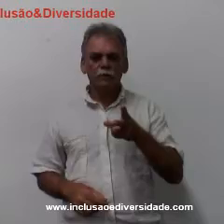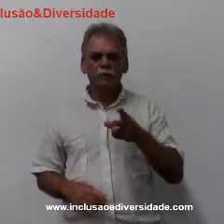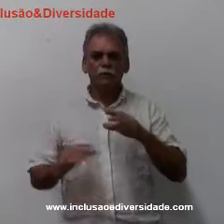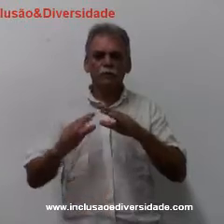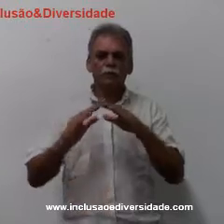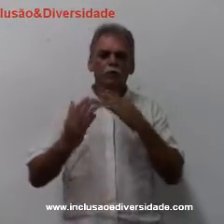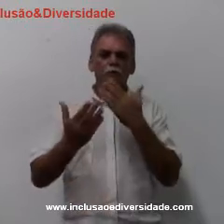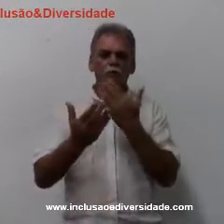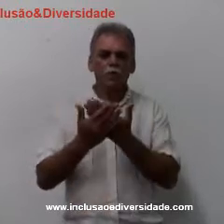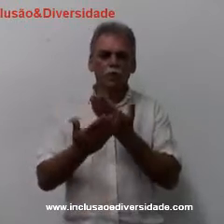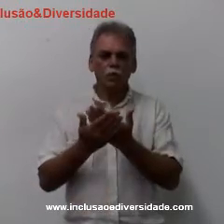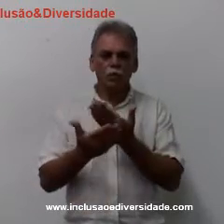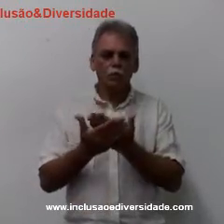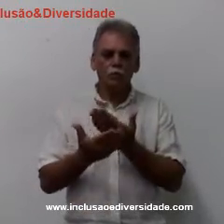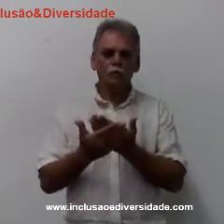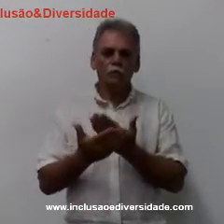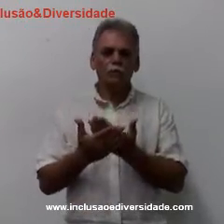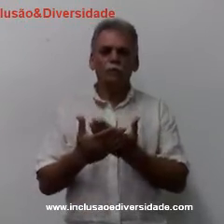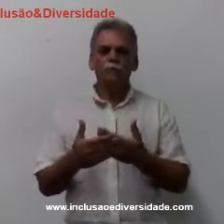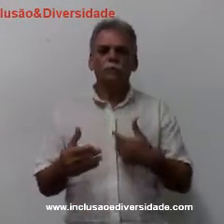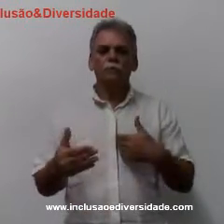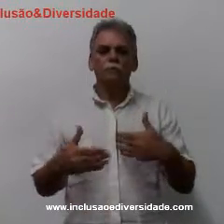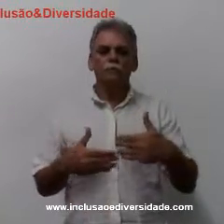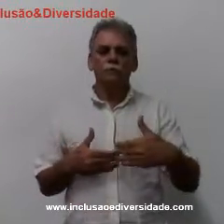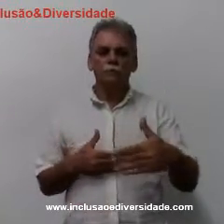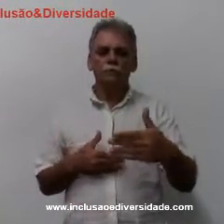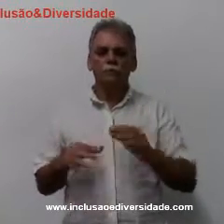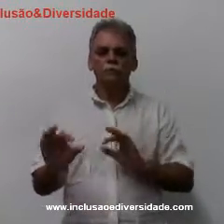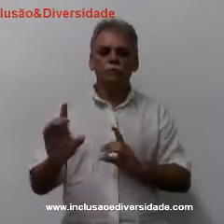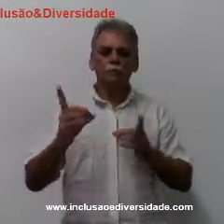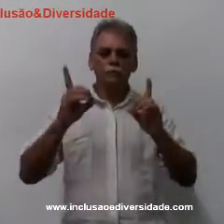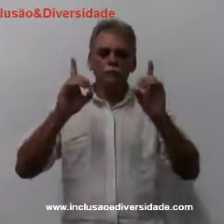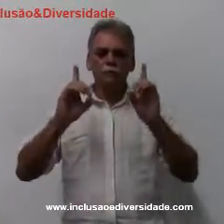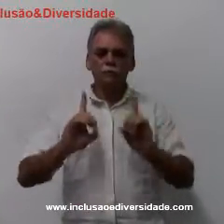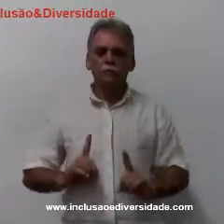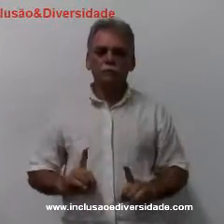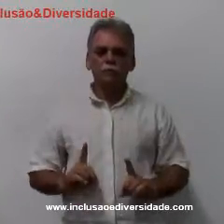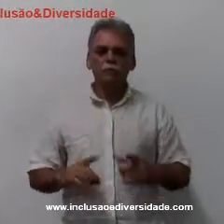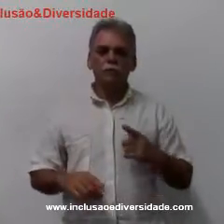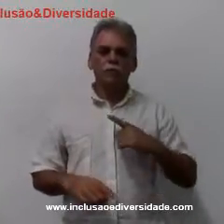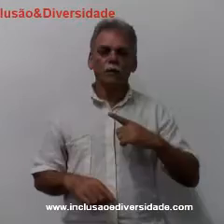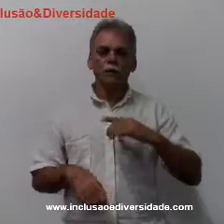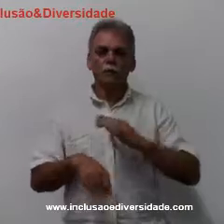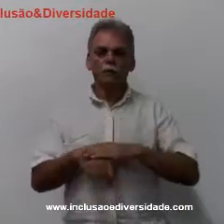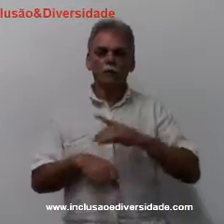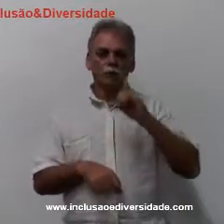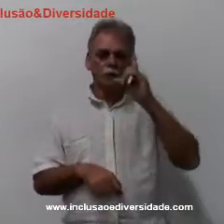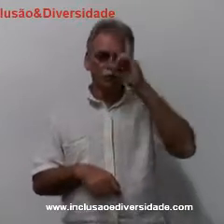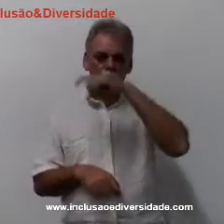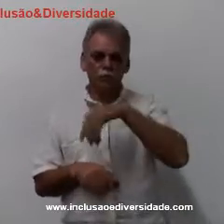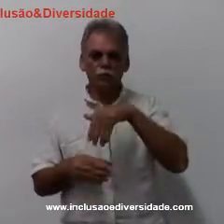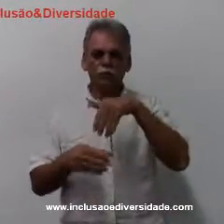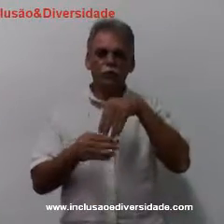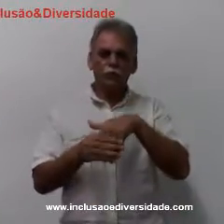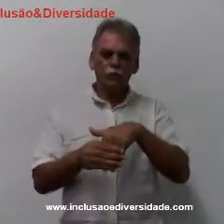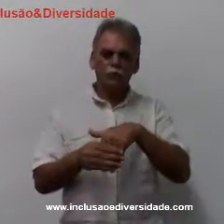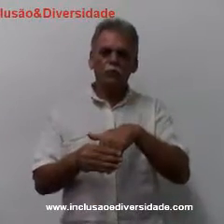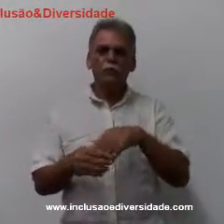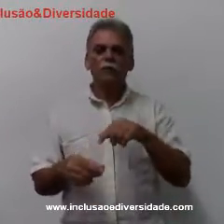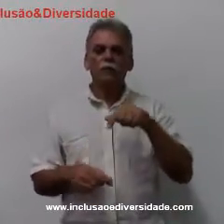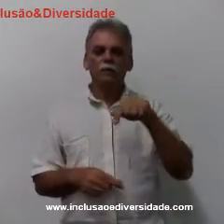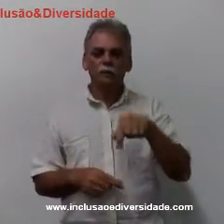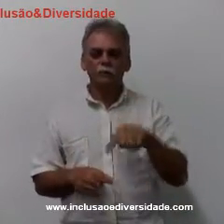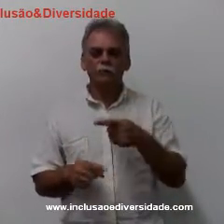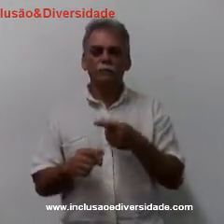né, geralmente escolas, e que o fato das pessoas com deficiência terem dificuldade de